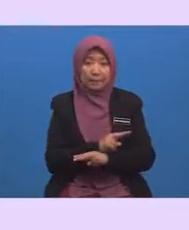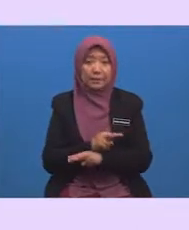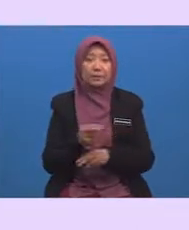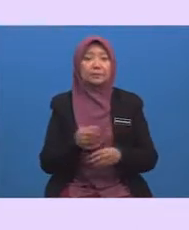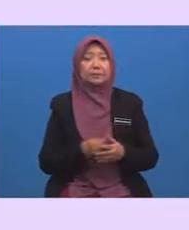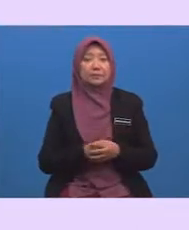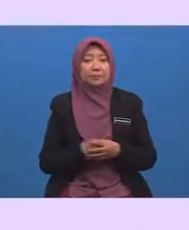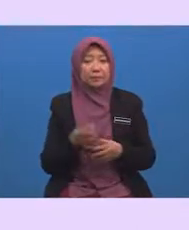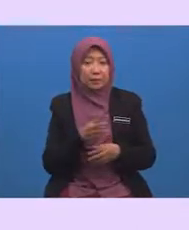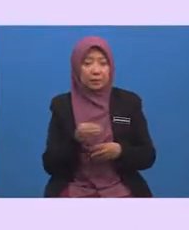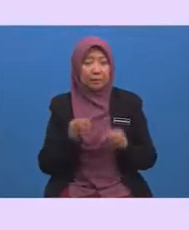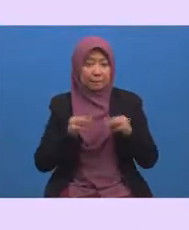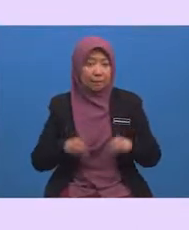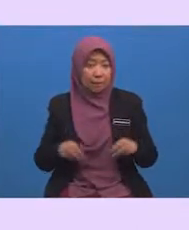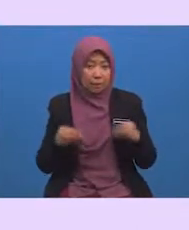Murid-murid tahu